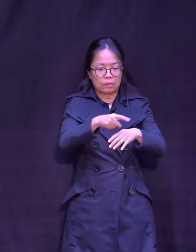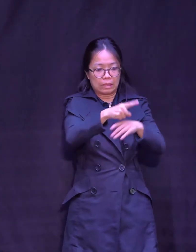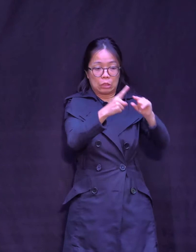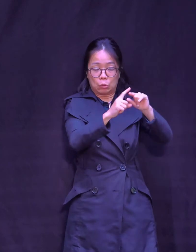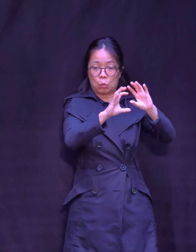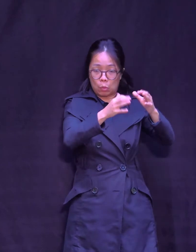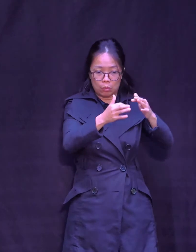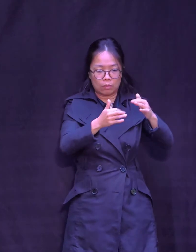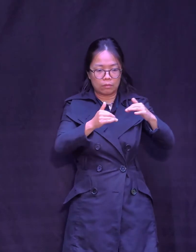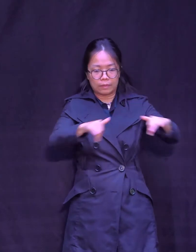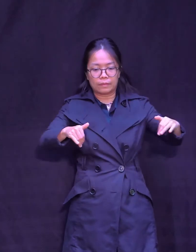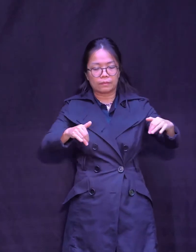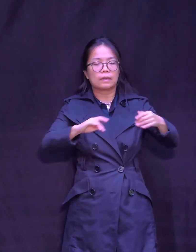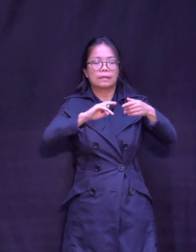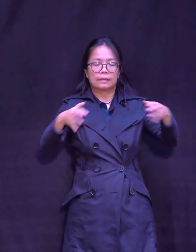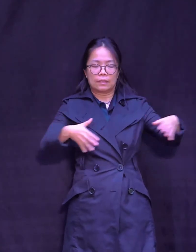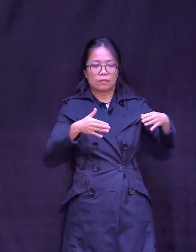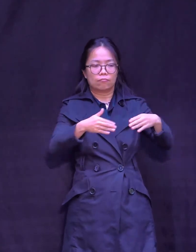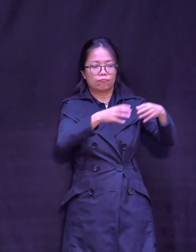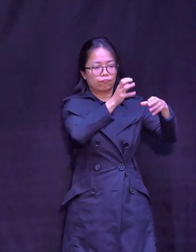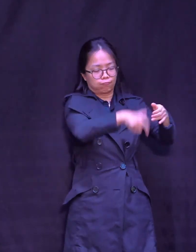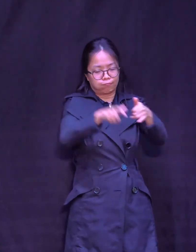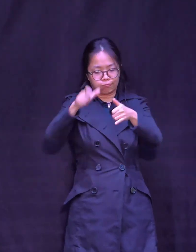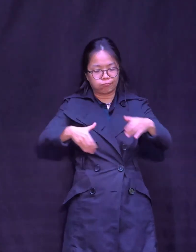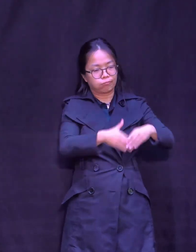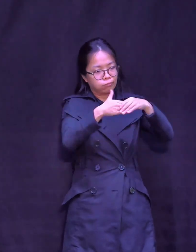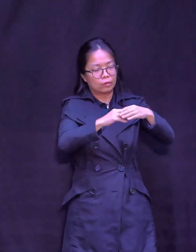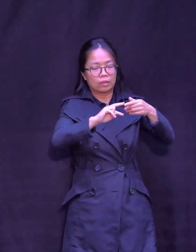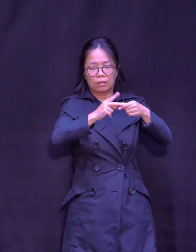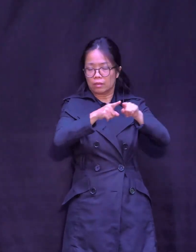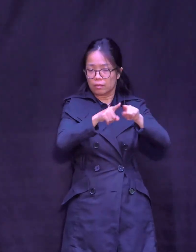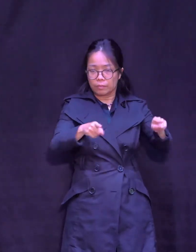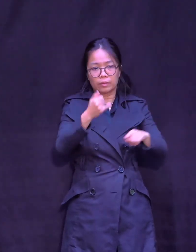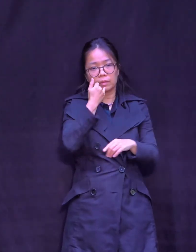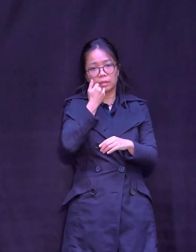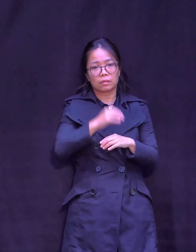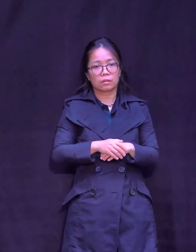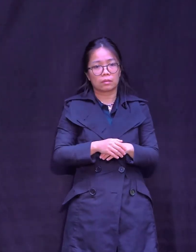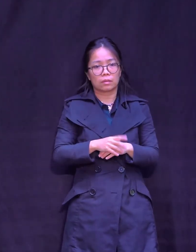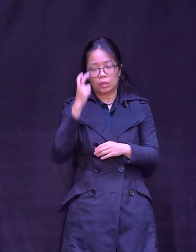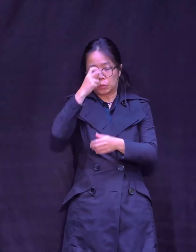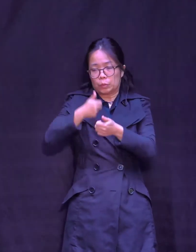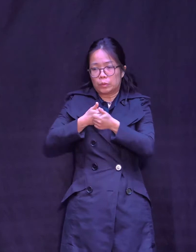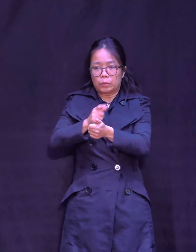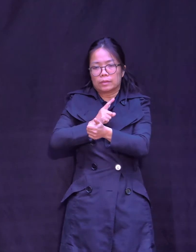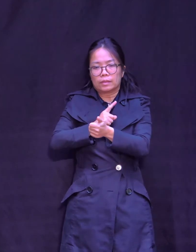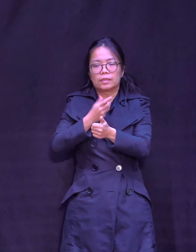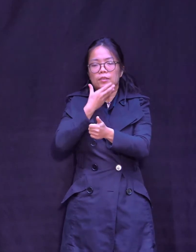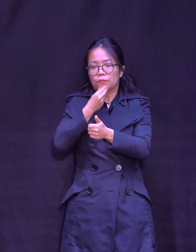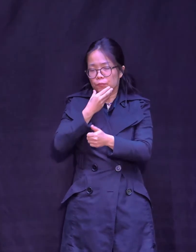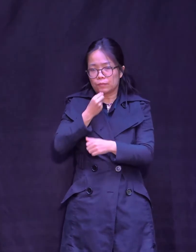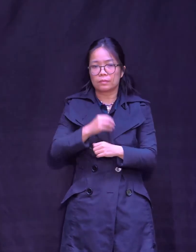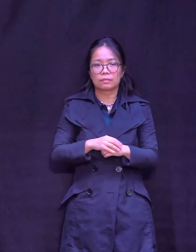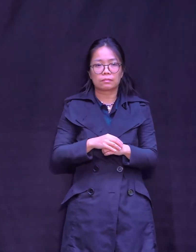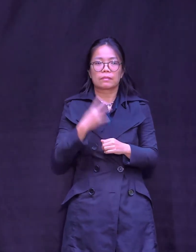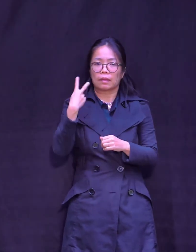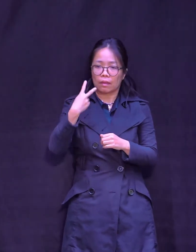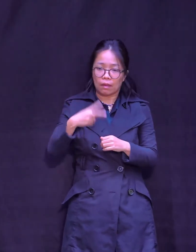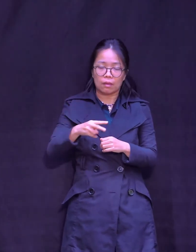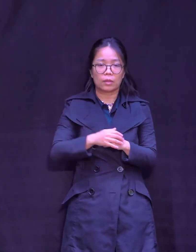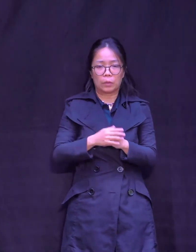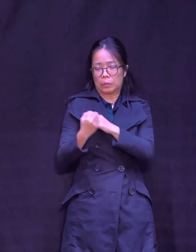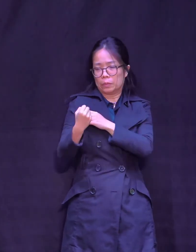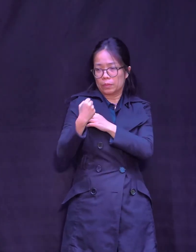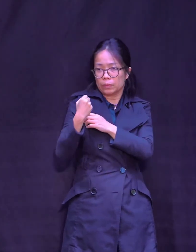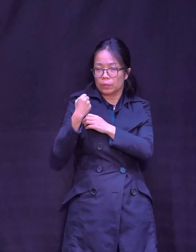中国建立和平友好的关系，追求家己的福祉，并且